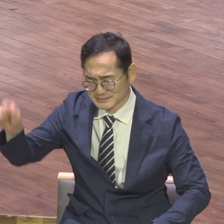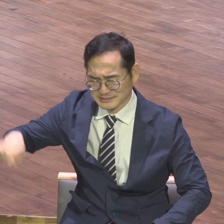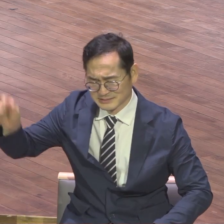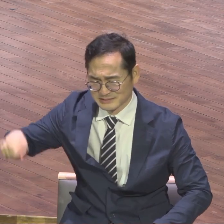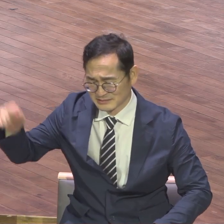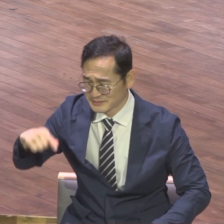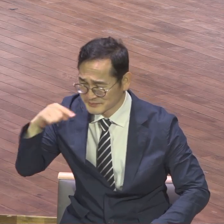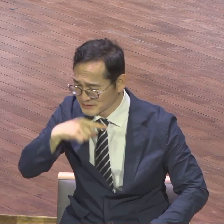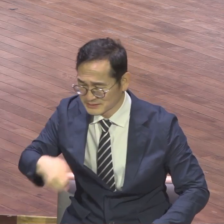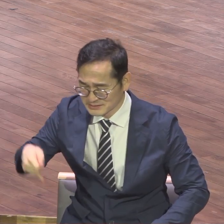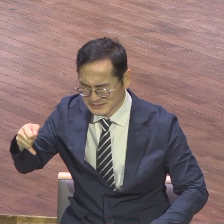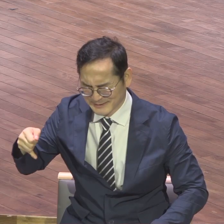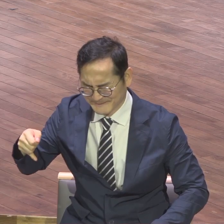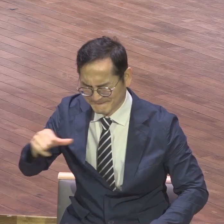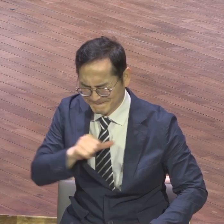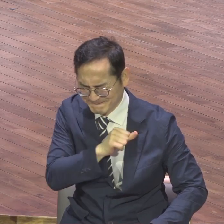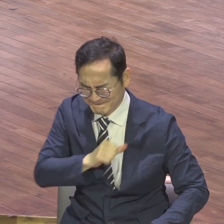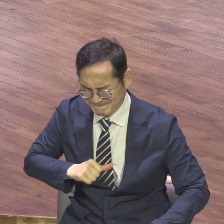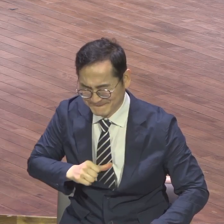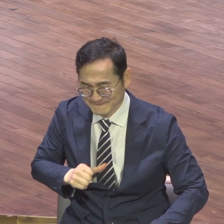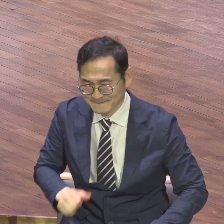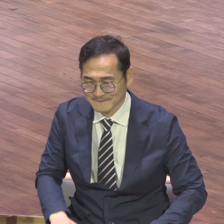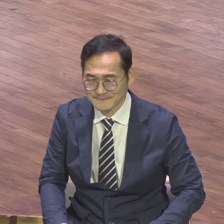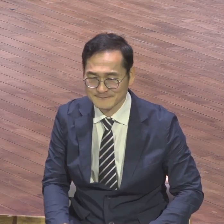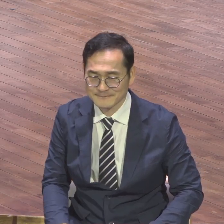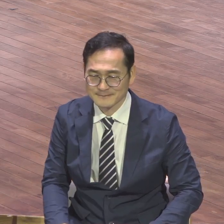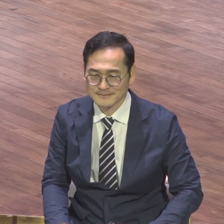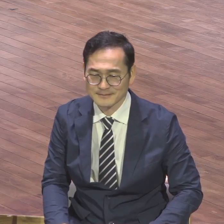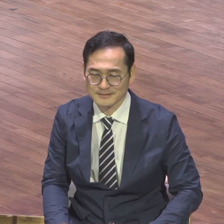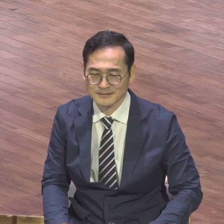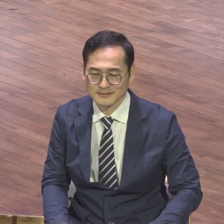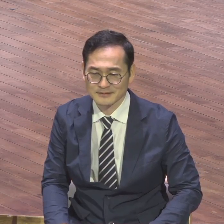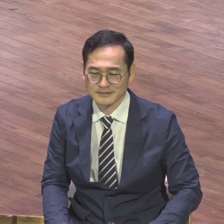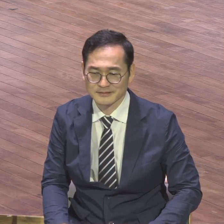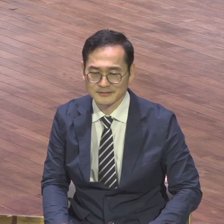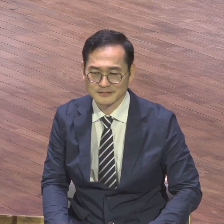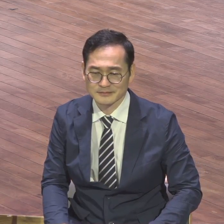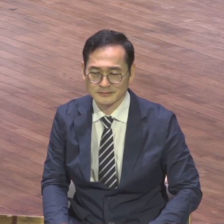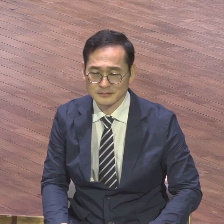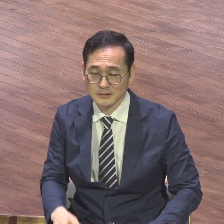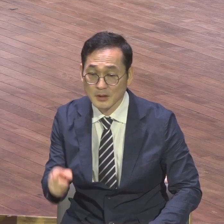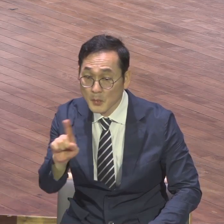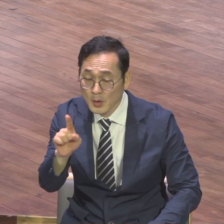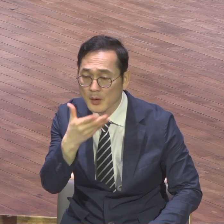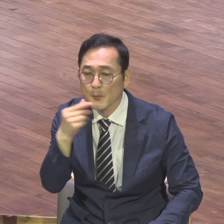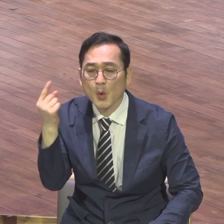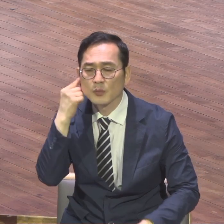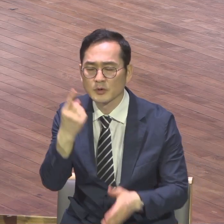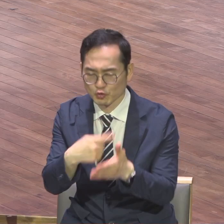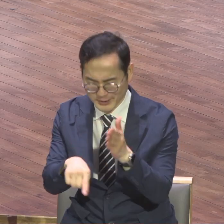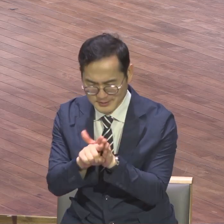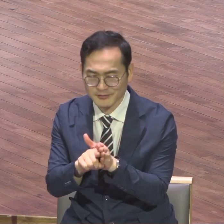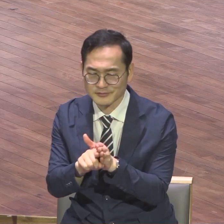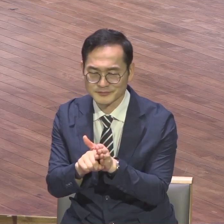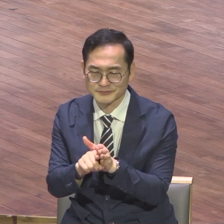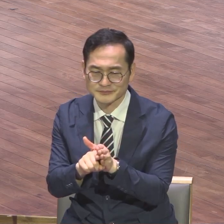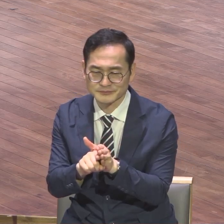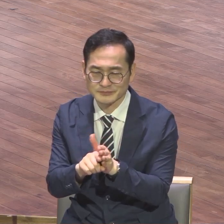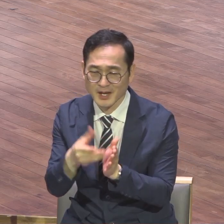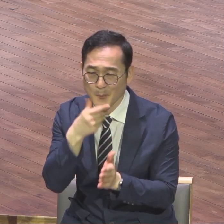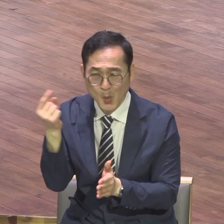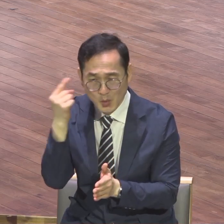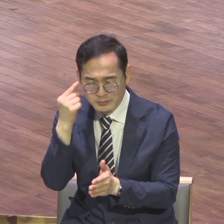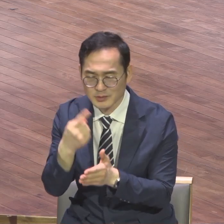끌려가면서 막 싸. 그냥 왜 복음을 위해서. 아멘. 복음을 향합니다. 복음을